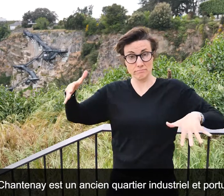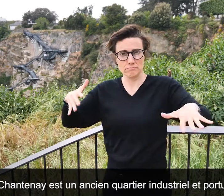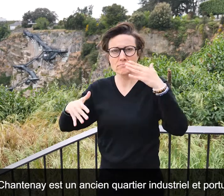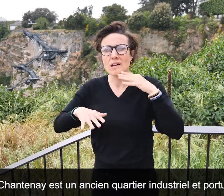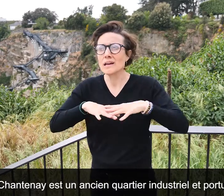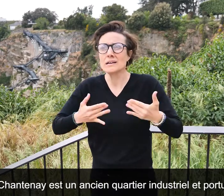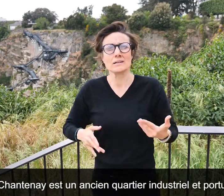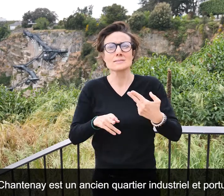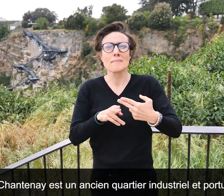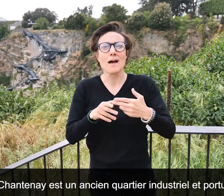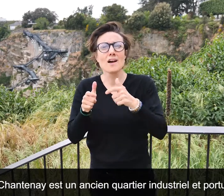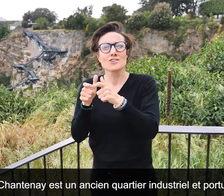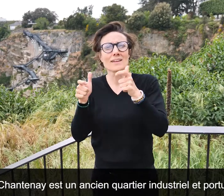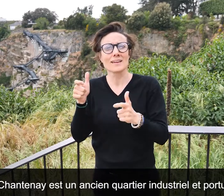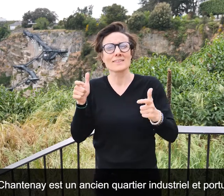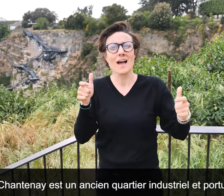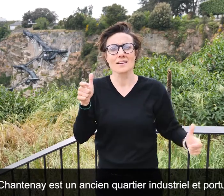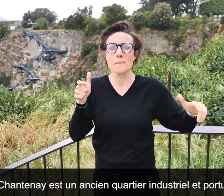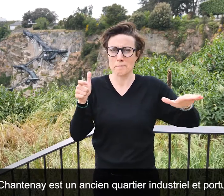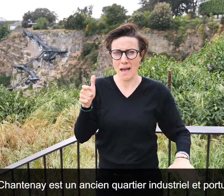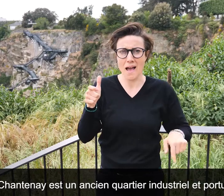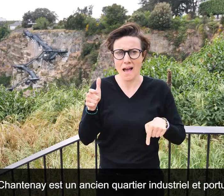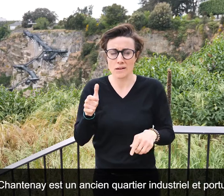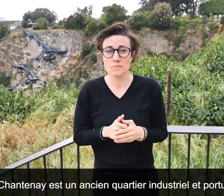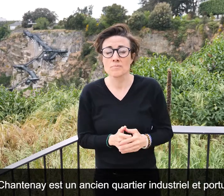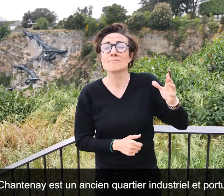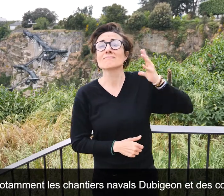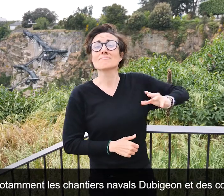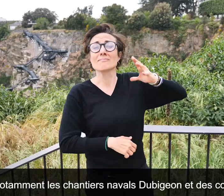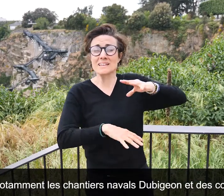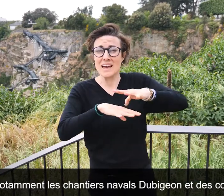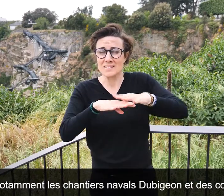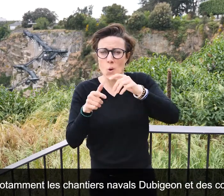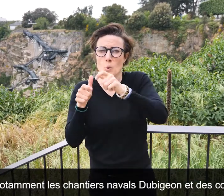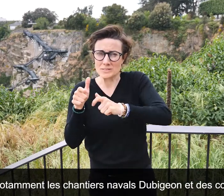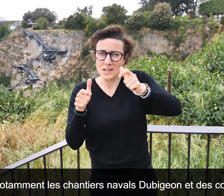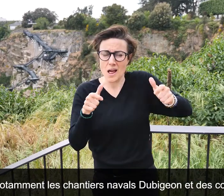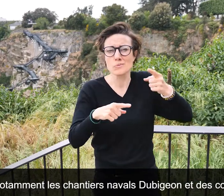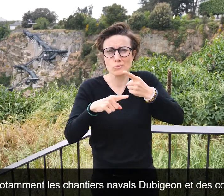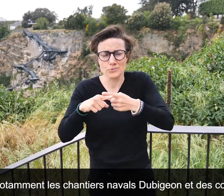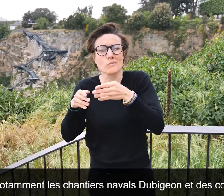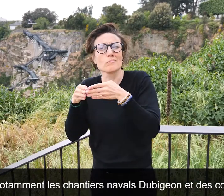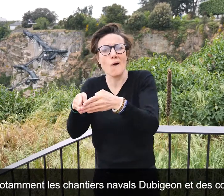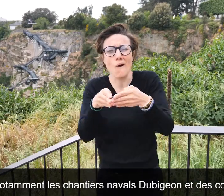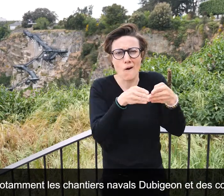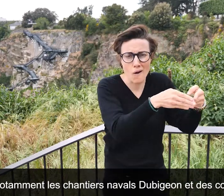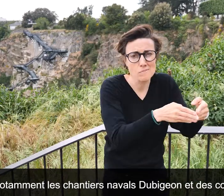le bas chantenay est un ancien quartier industriel et portuaire qui accueillait notamment les chantiers navals